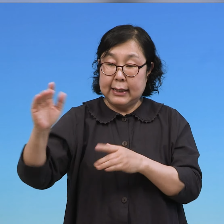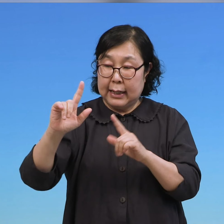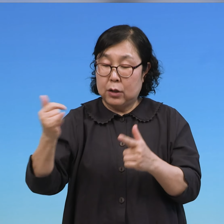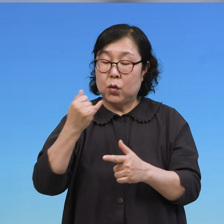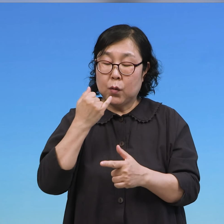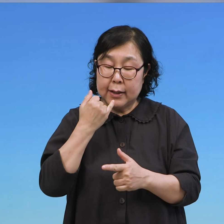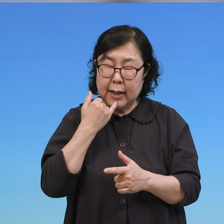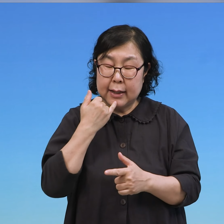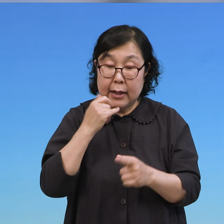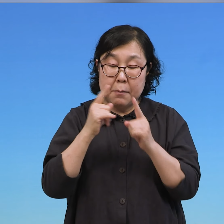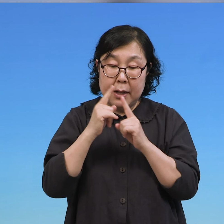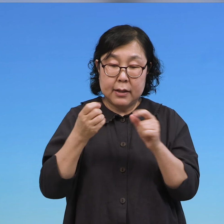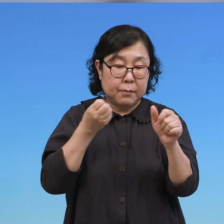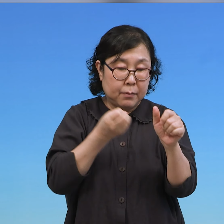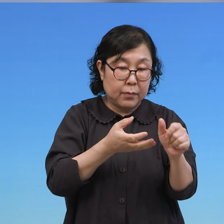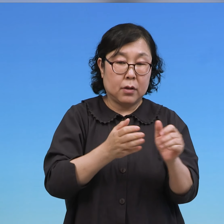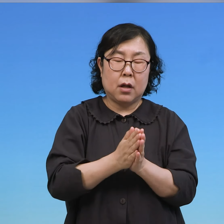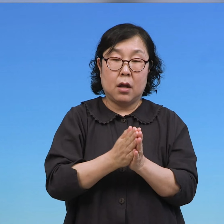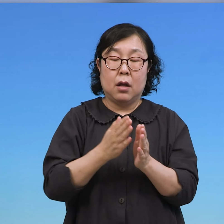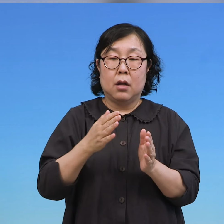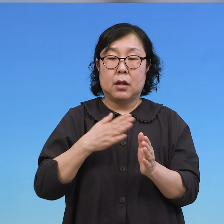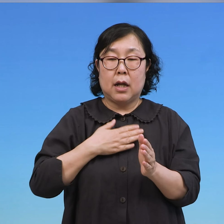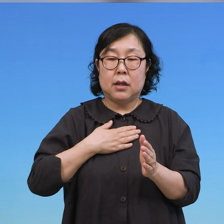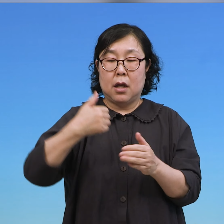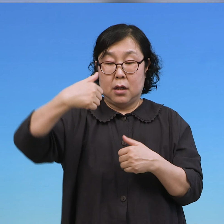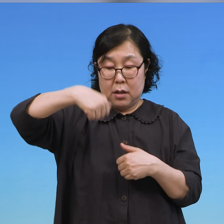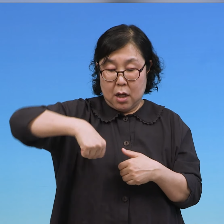최근에 이분이 저한테 오셨어요. 인사하러.